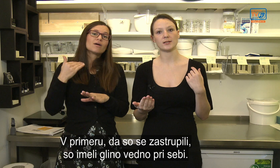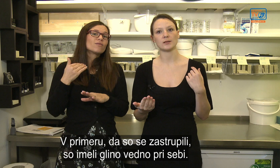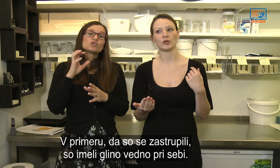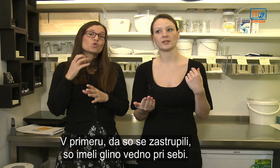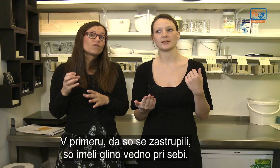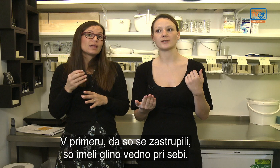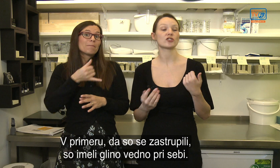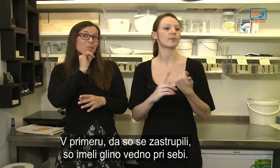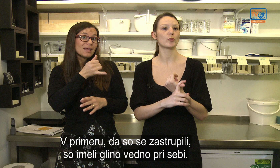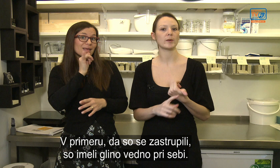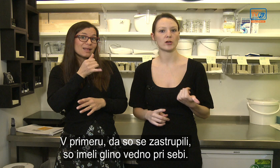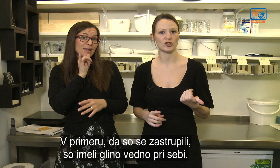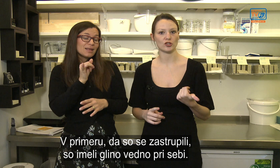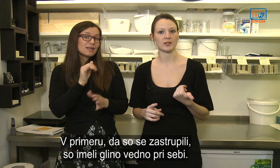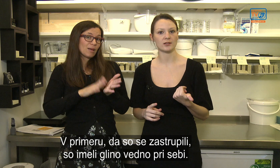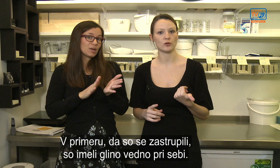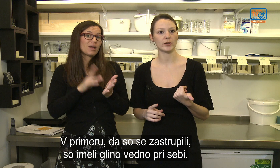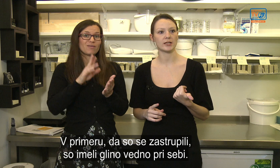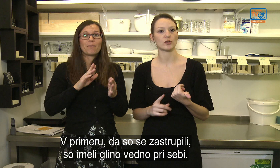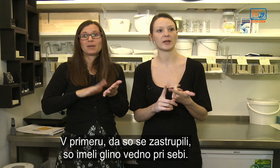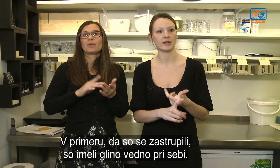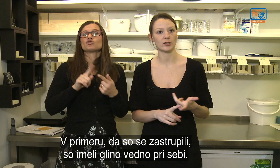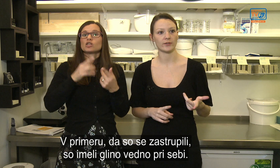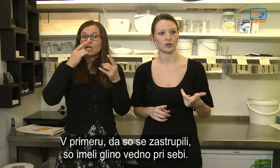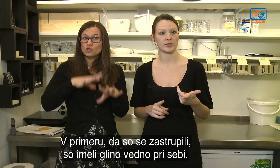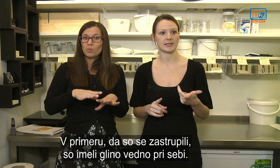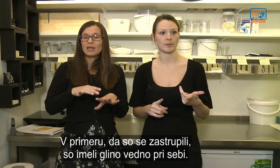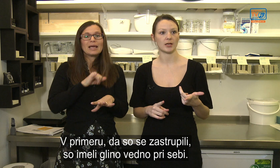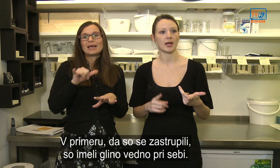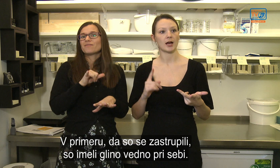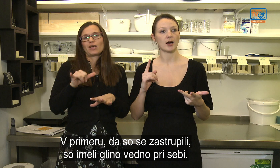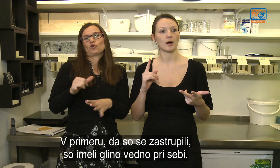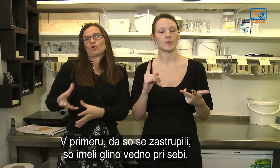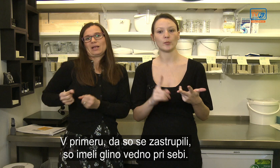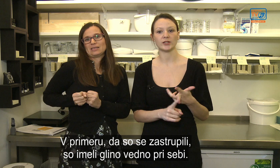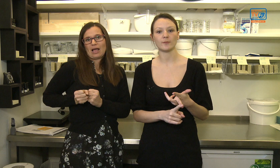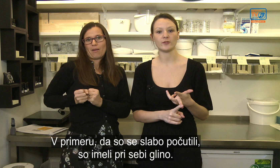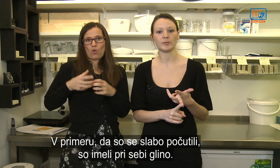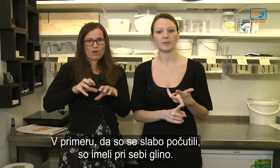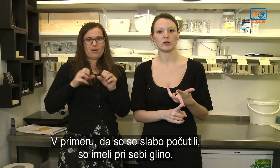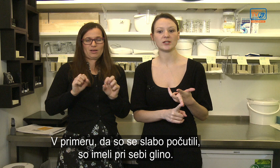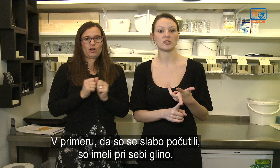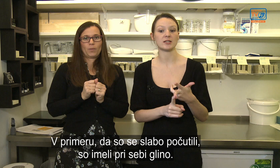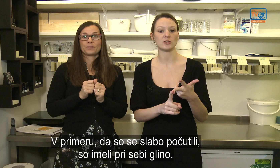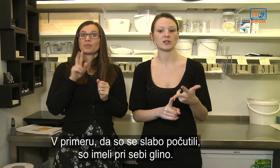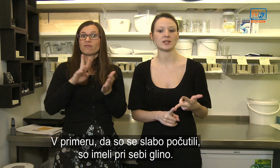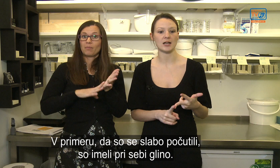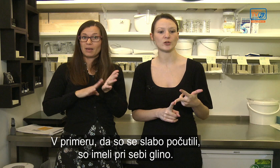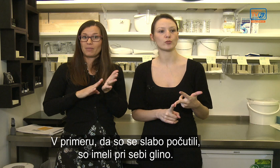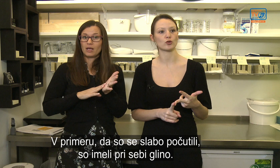recimo, v primeru, če so se zastrupili, so imeli glino vedno pri sebi. Potem v primeru, da so se slabše počutili,